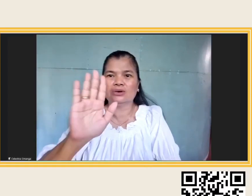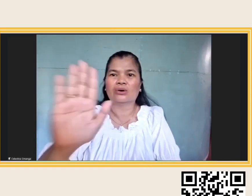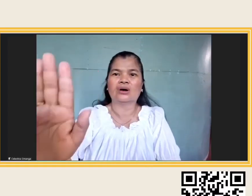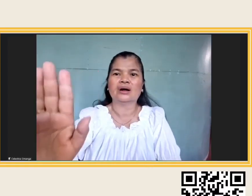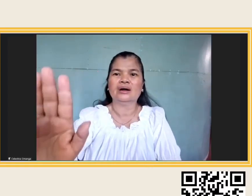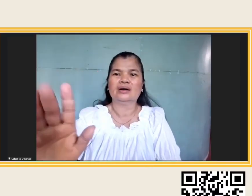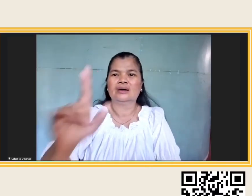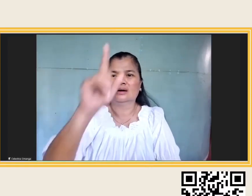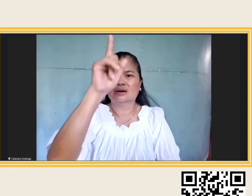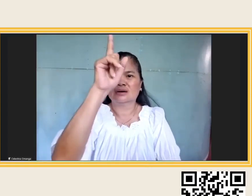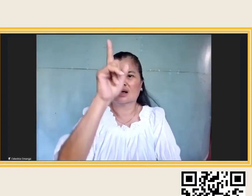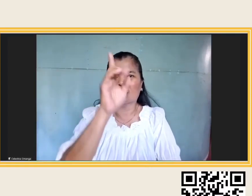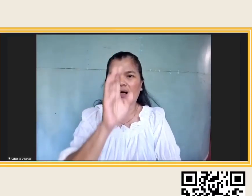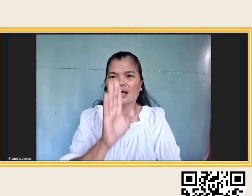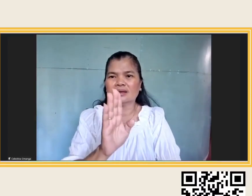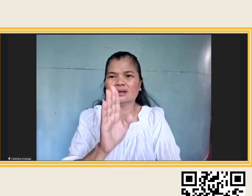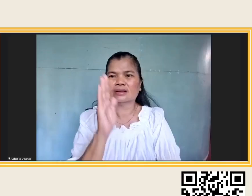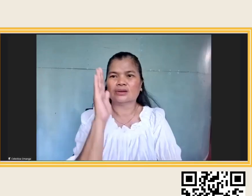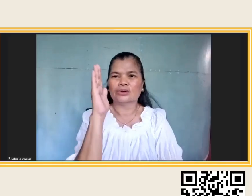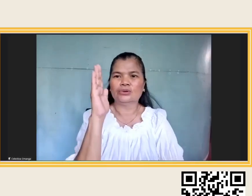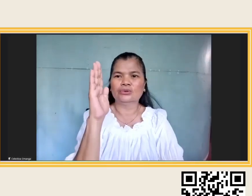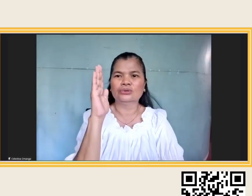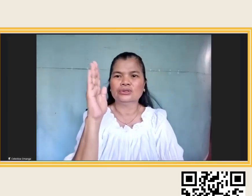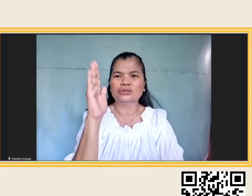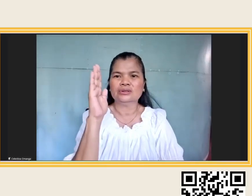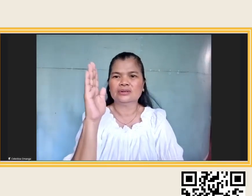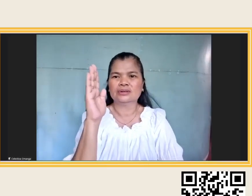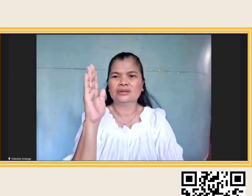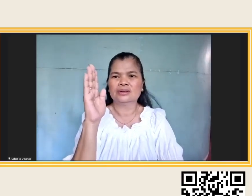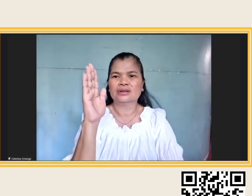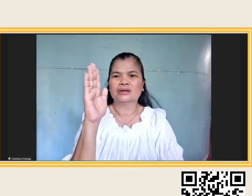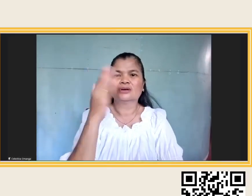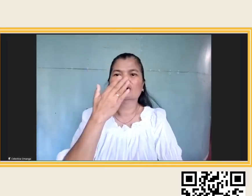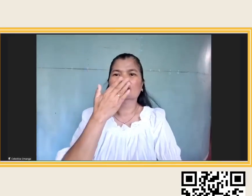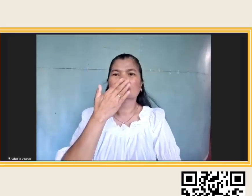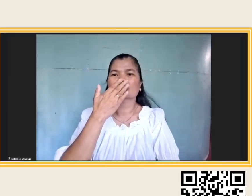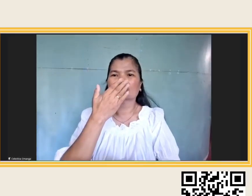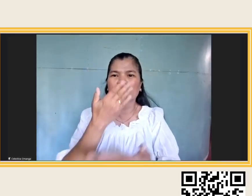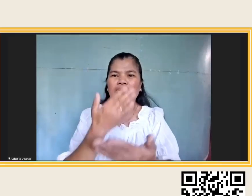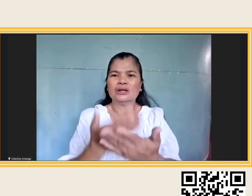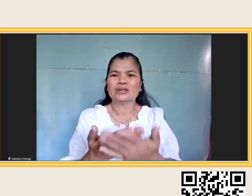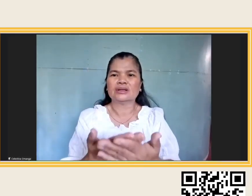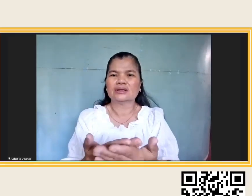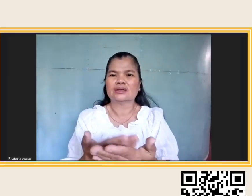Promise your God noon.